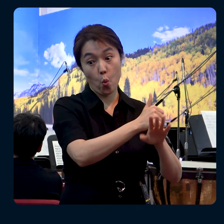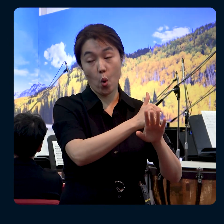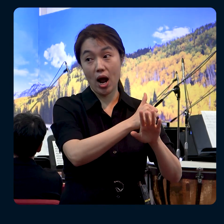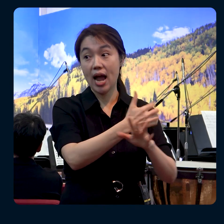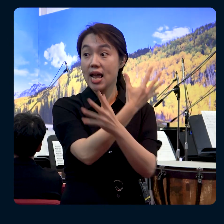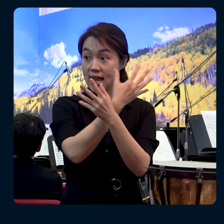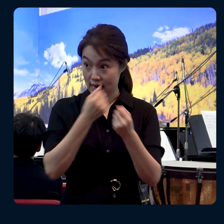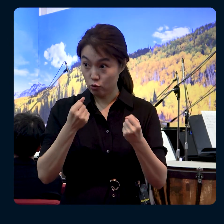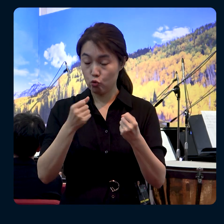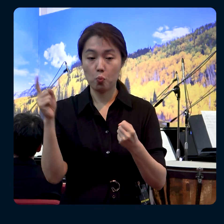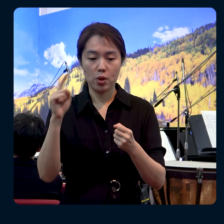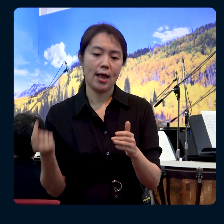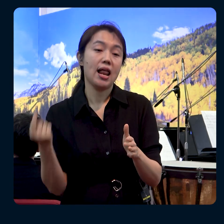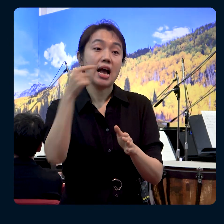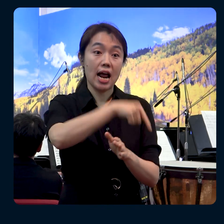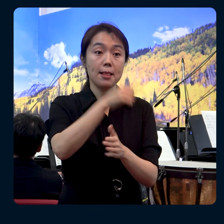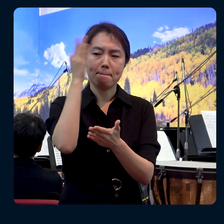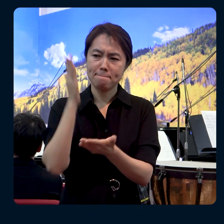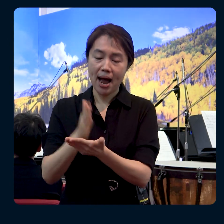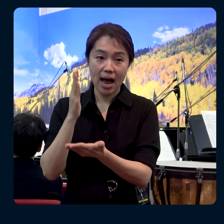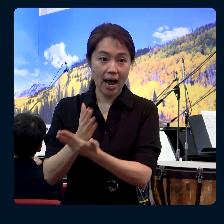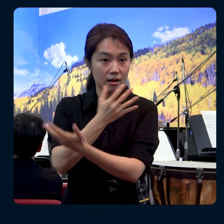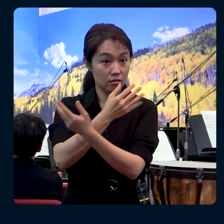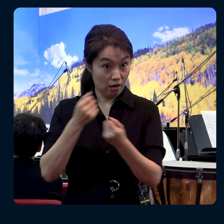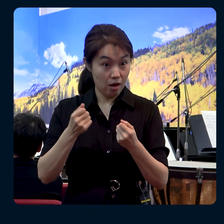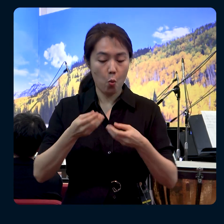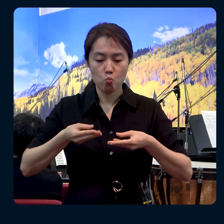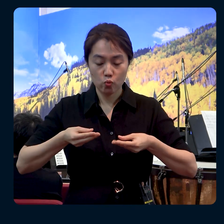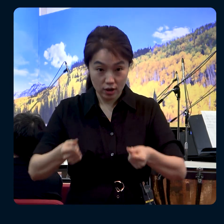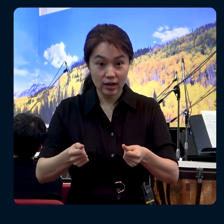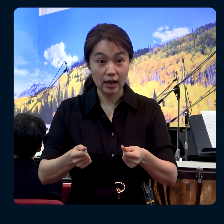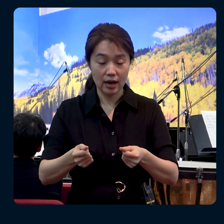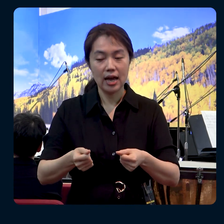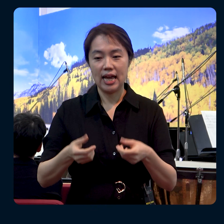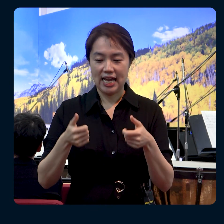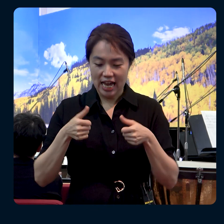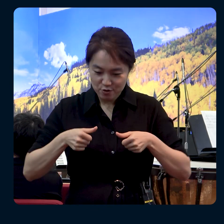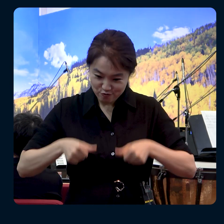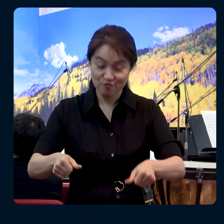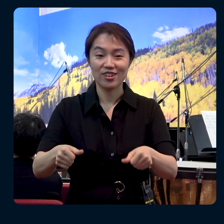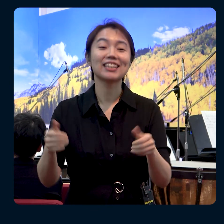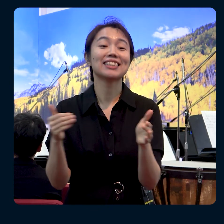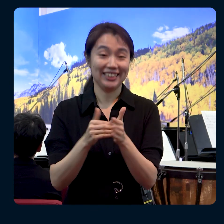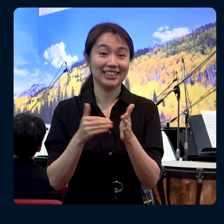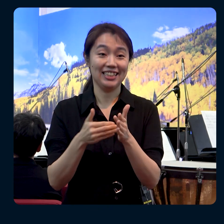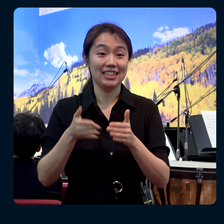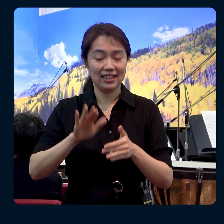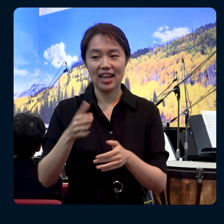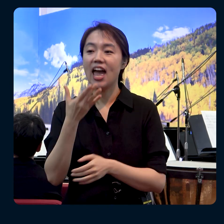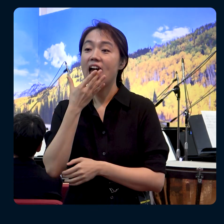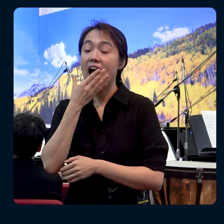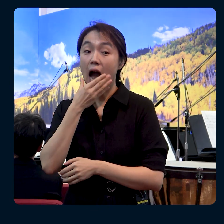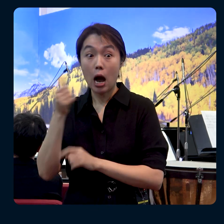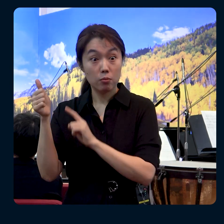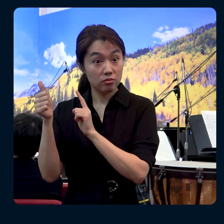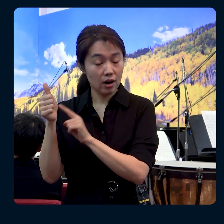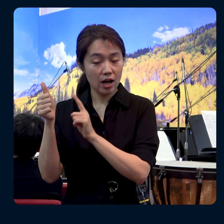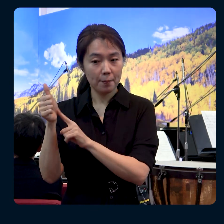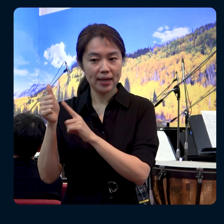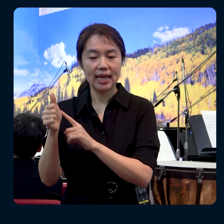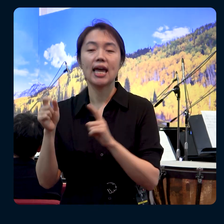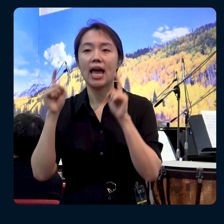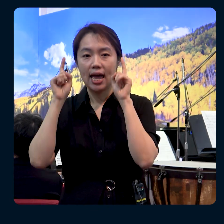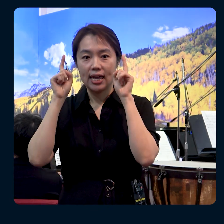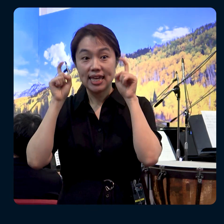아예 안 가겠다는. 그런데 그때 그 계약을 하면서, 그러면서 아브라함이 암양 7을